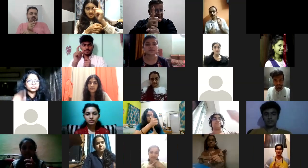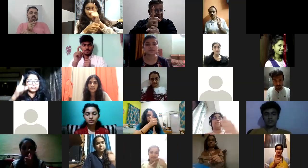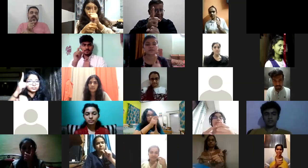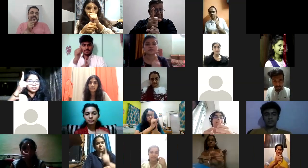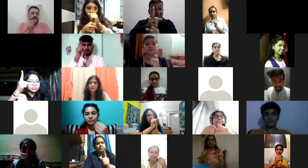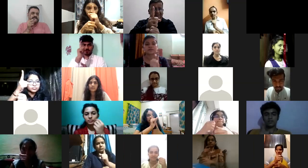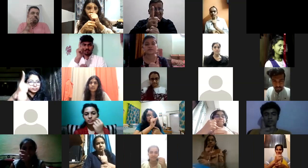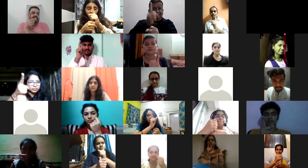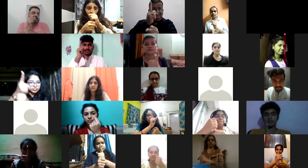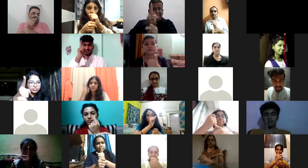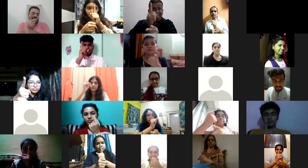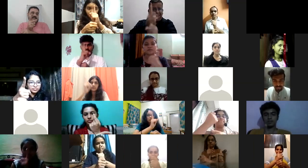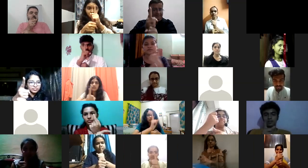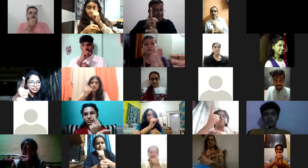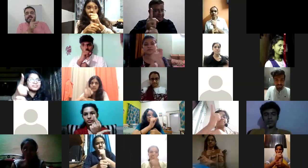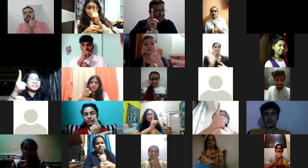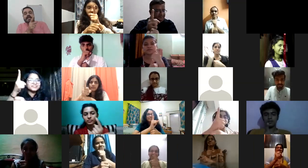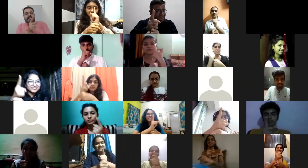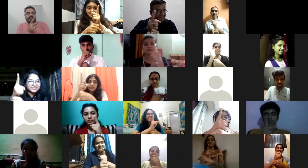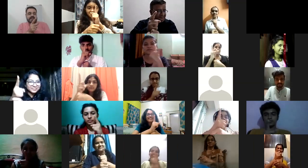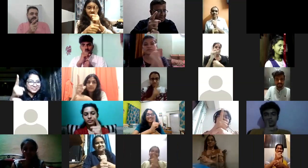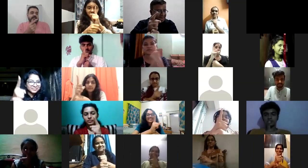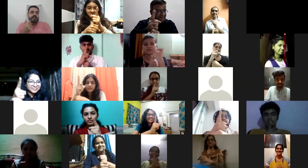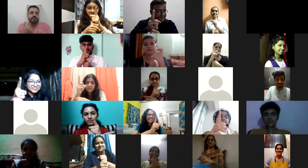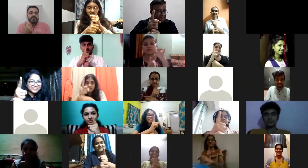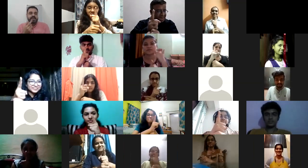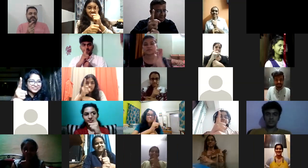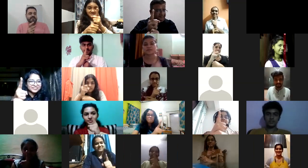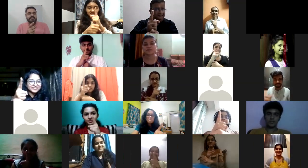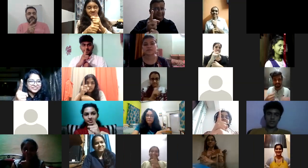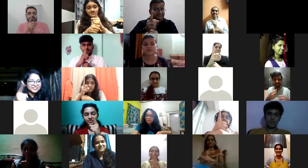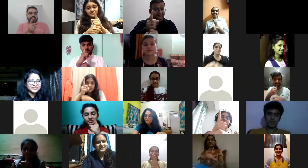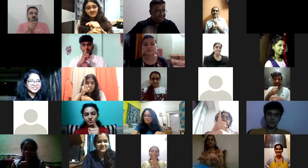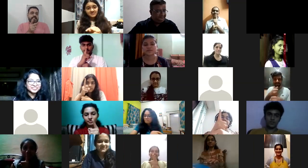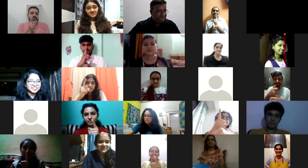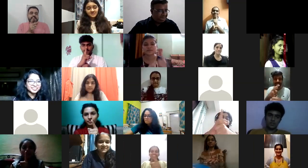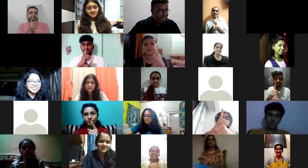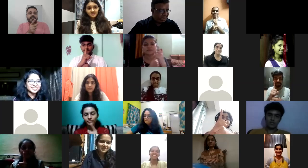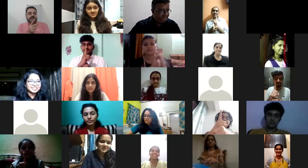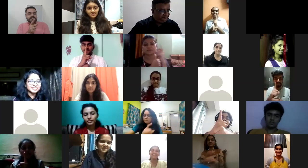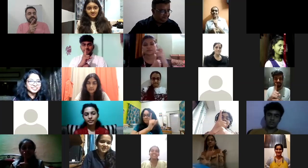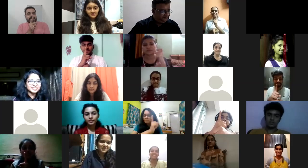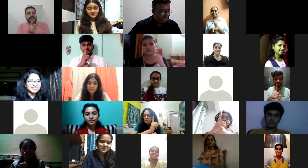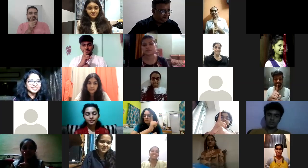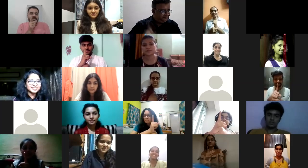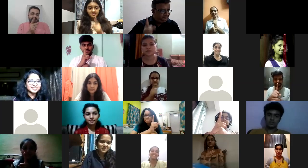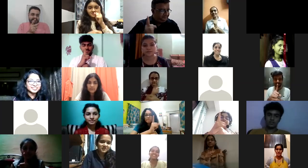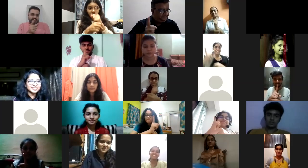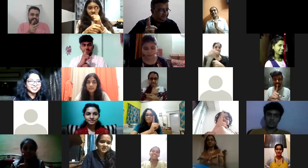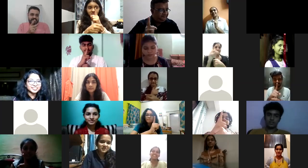Historically हमको हमेशा छड़ी दिखाते थे ना, छड़ी दिखा के, like when we were young, हमको स्केल नहीं तो छड़ी दिखा के हमसे पढ़ाई करवा के लेते थे. They